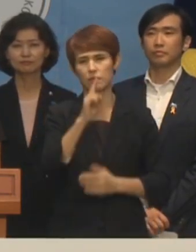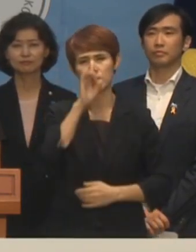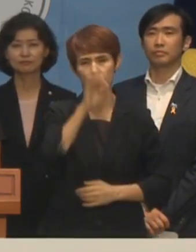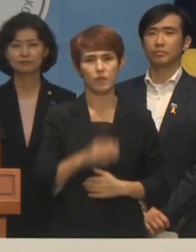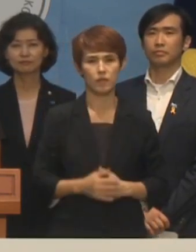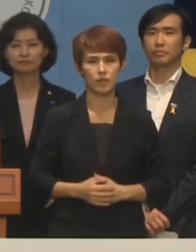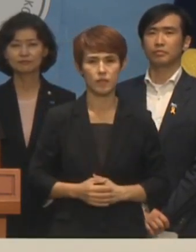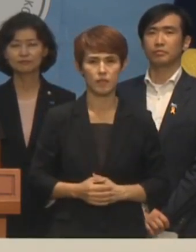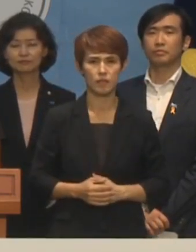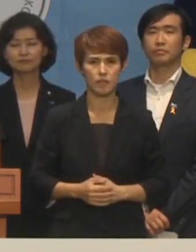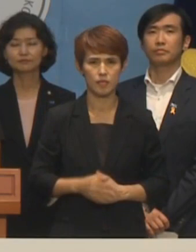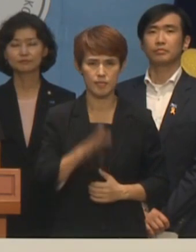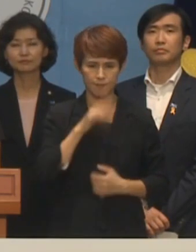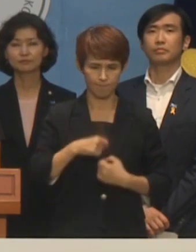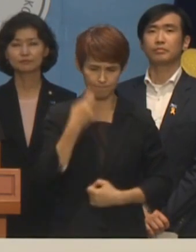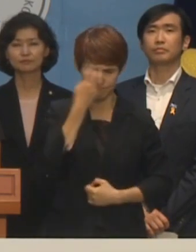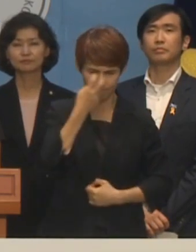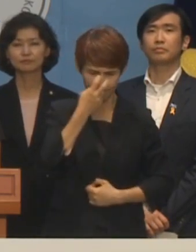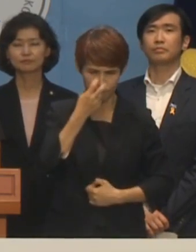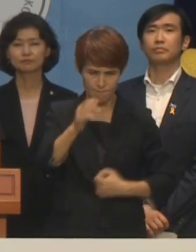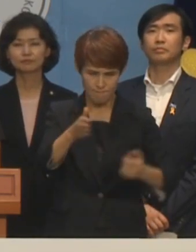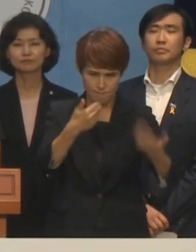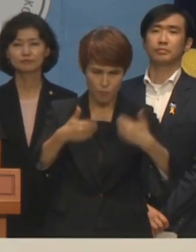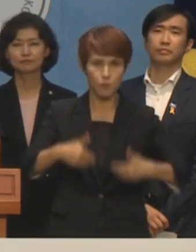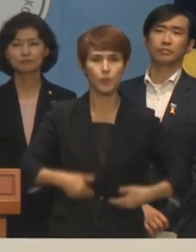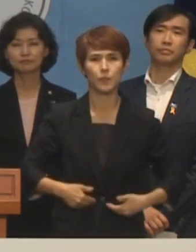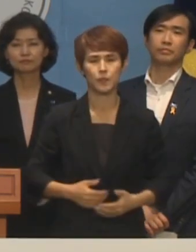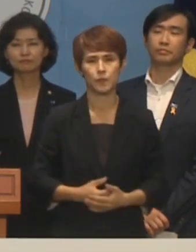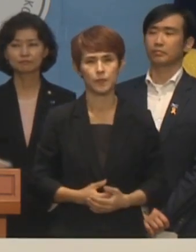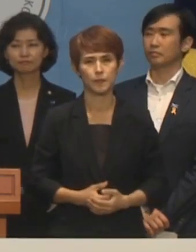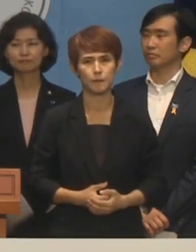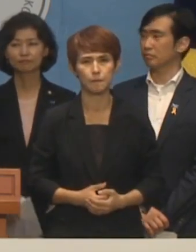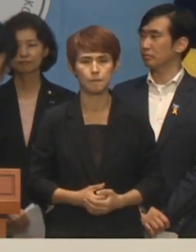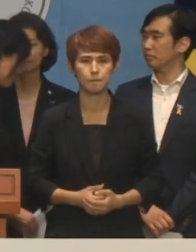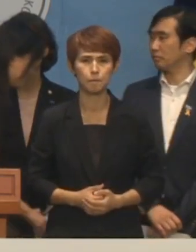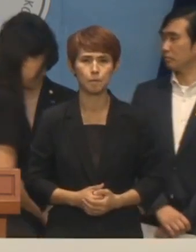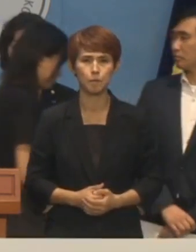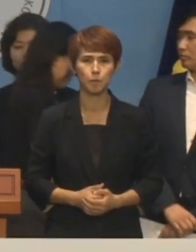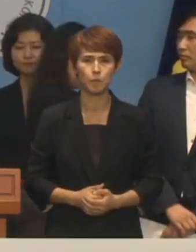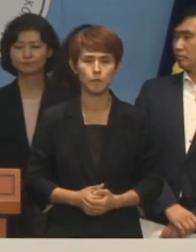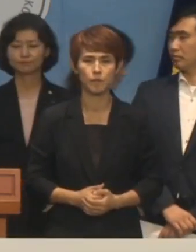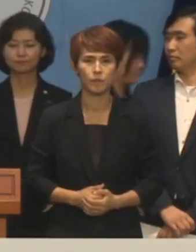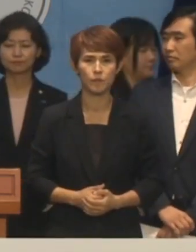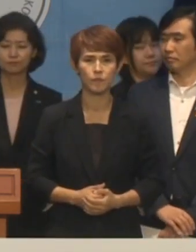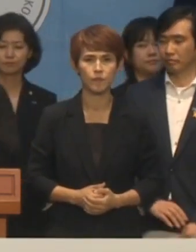이를 둘러싼 진상은 명백히 밝혀져야만 한다.